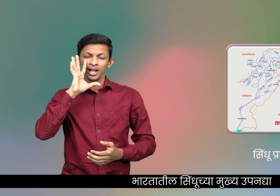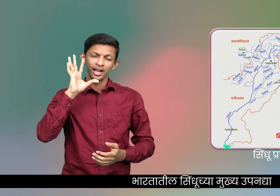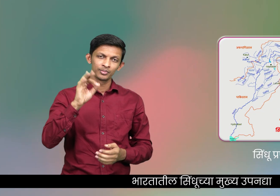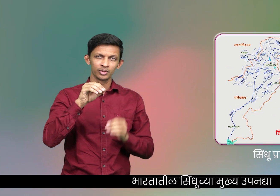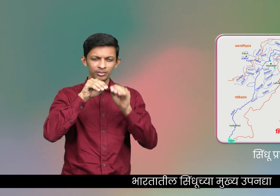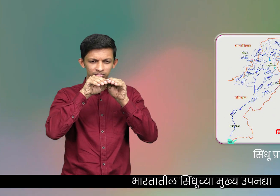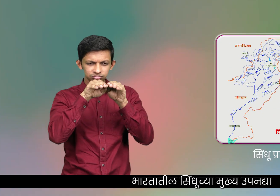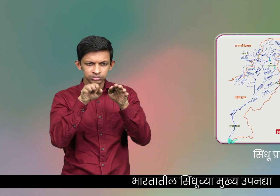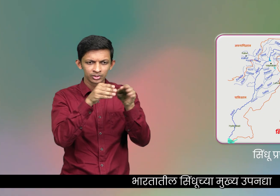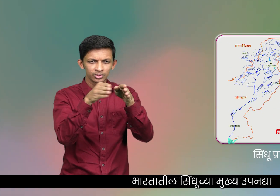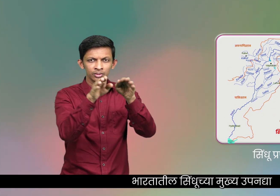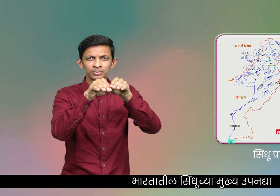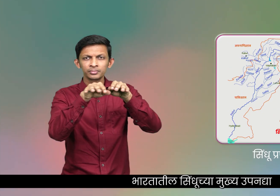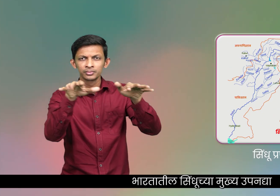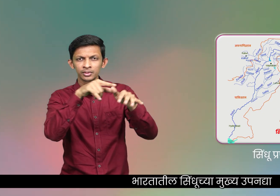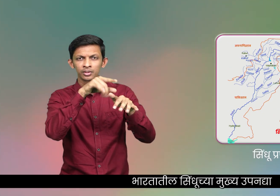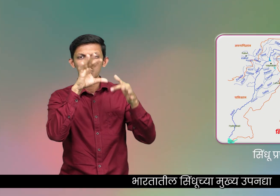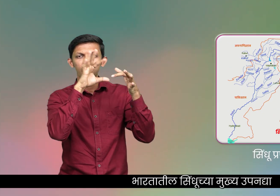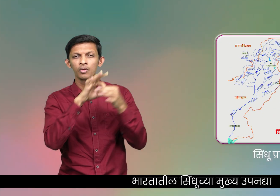भारतातील सिंधूच्या मुख्य उपनद्या